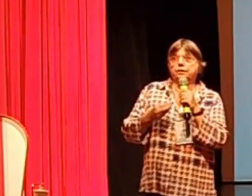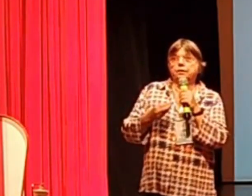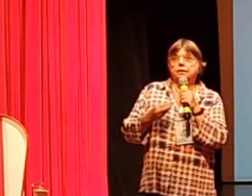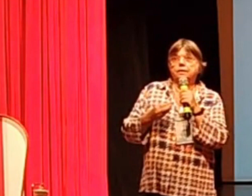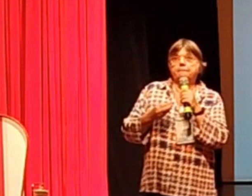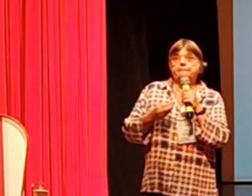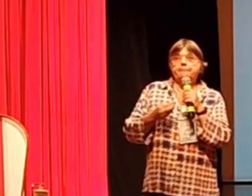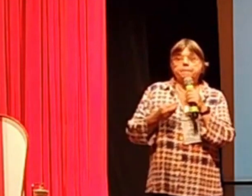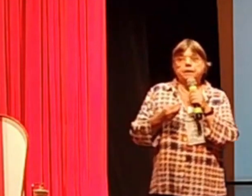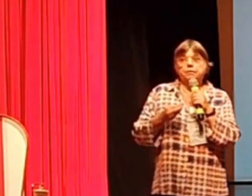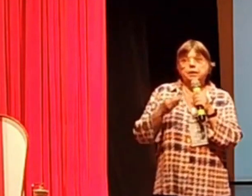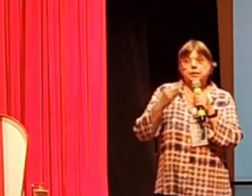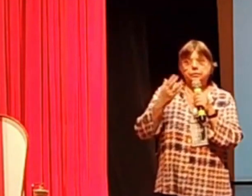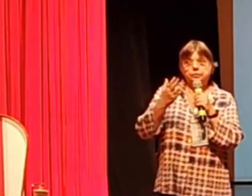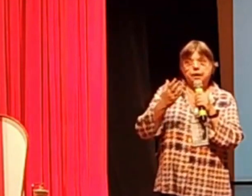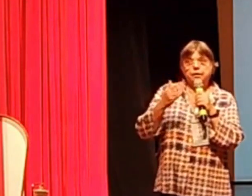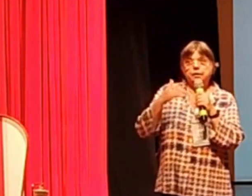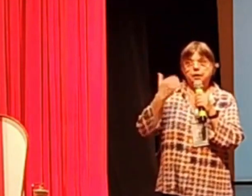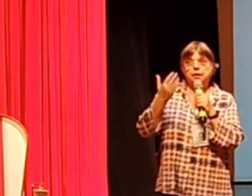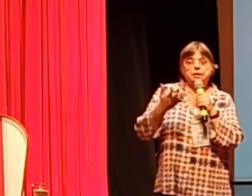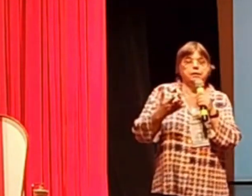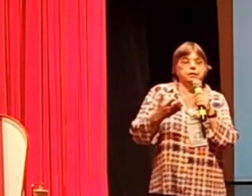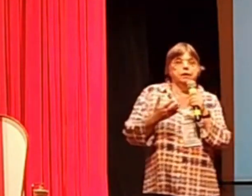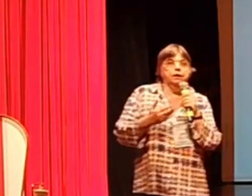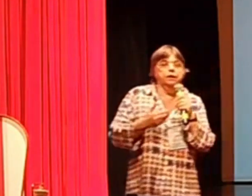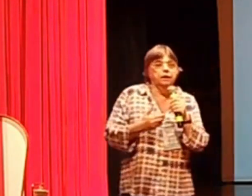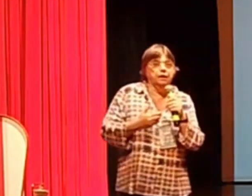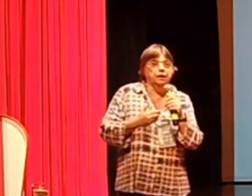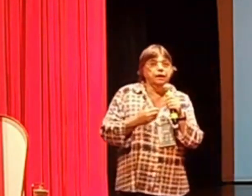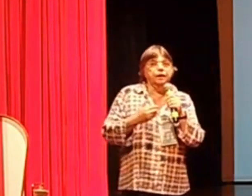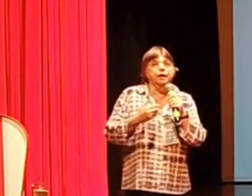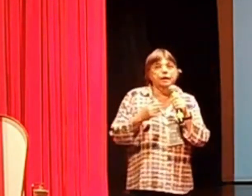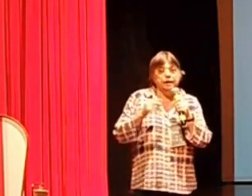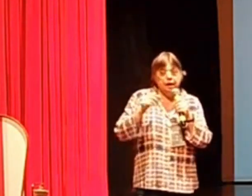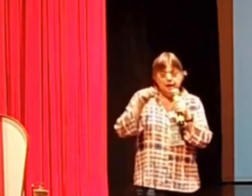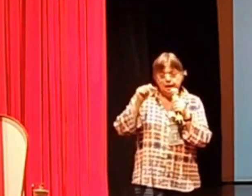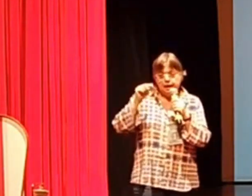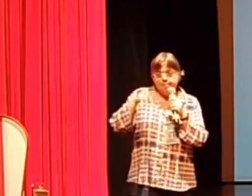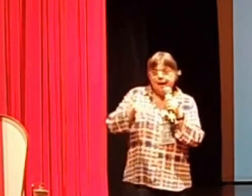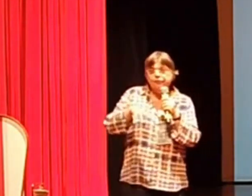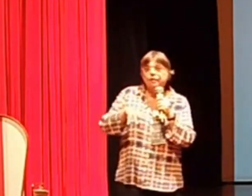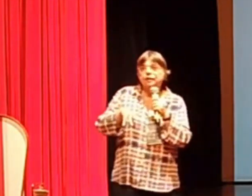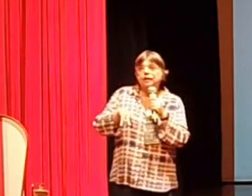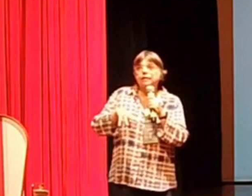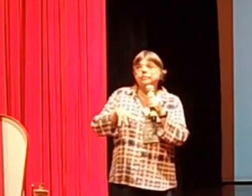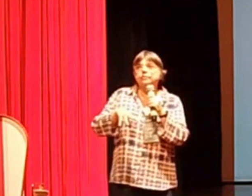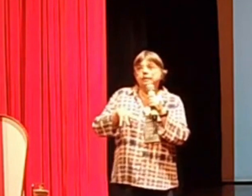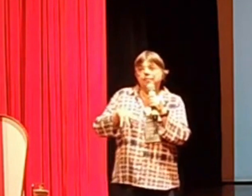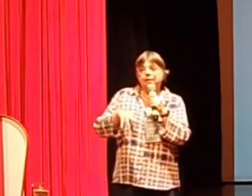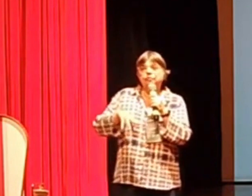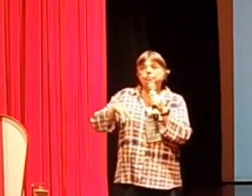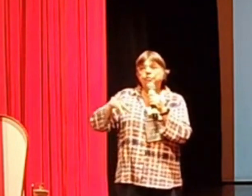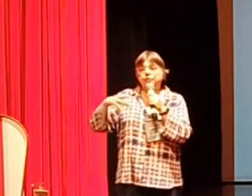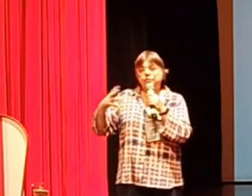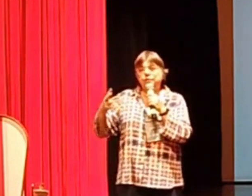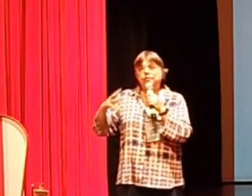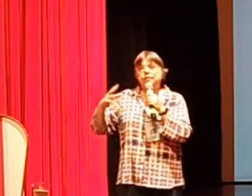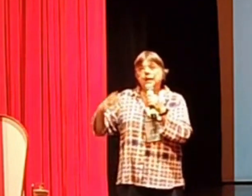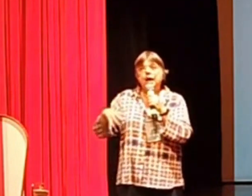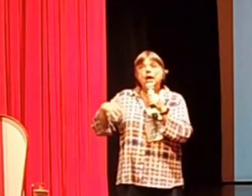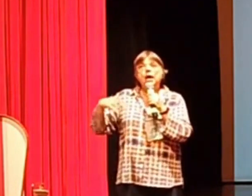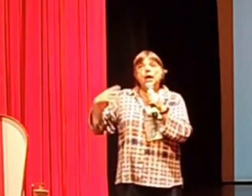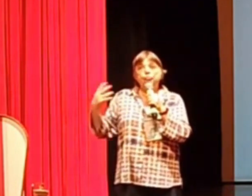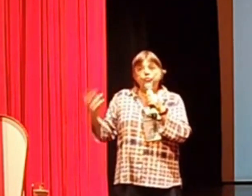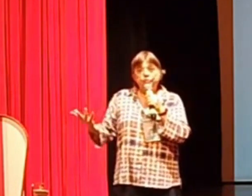eixo, né? Então, isso daí é que a baixa aderência ao tratamento muitas vezes